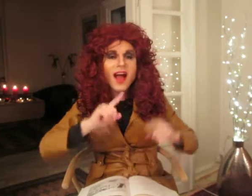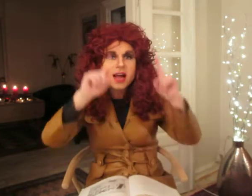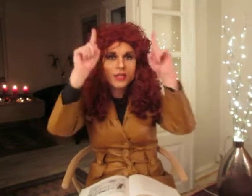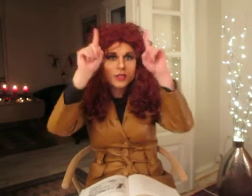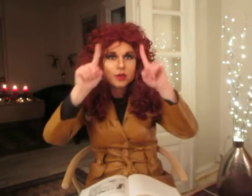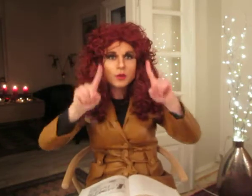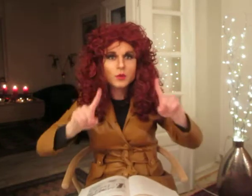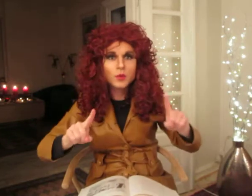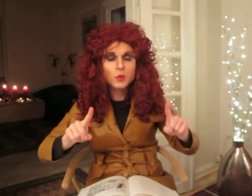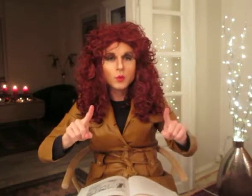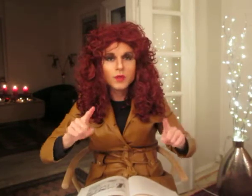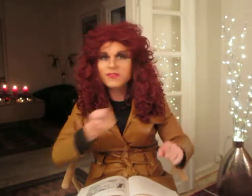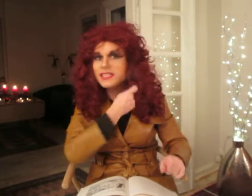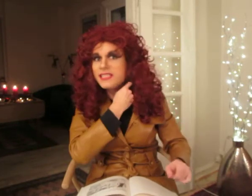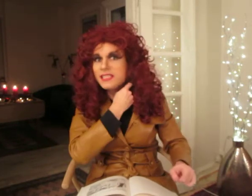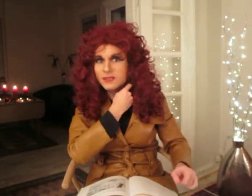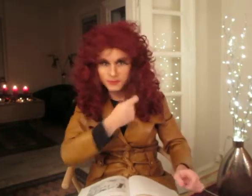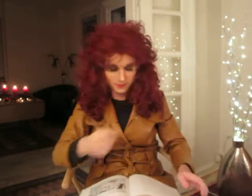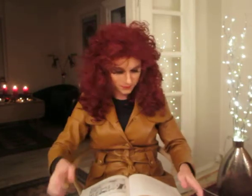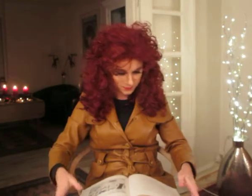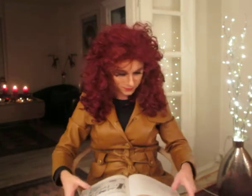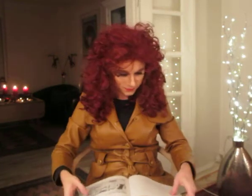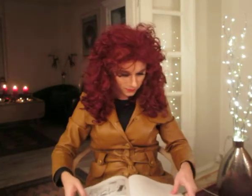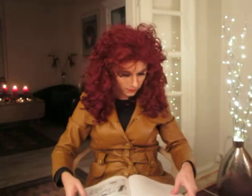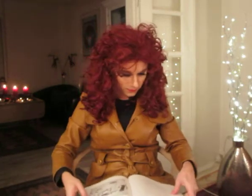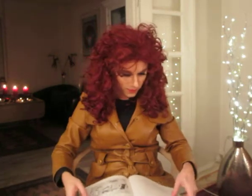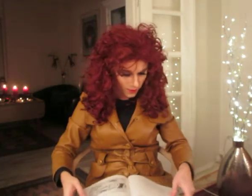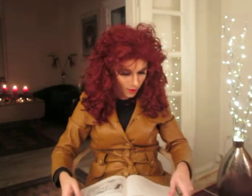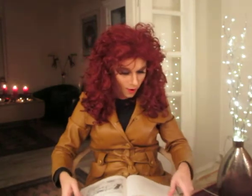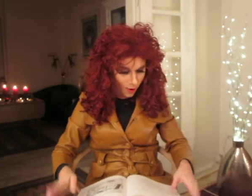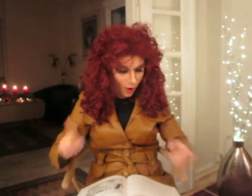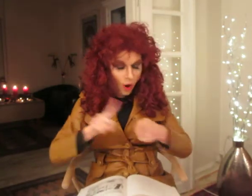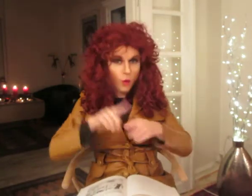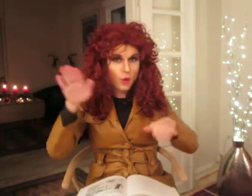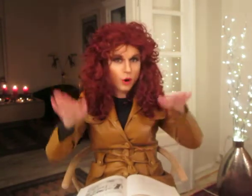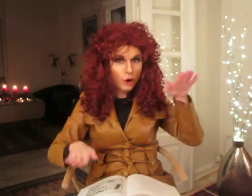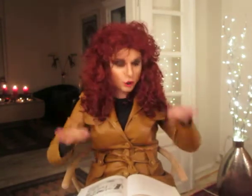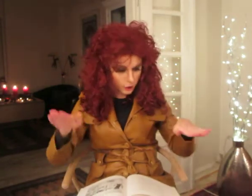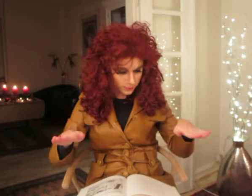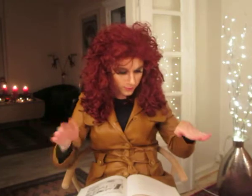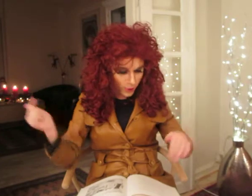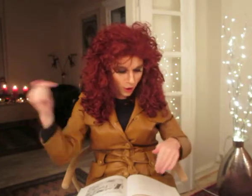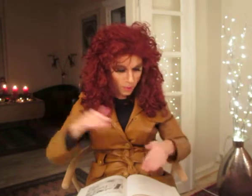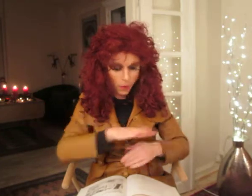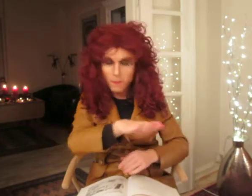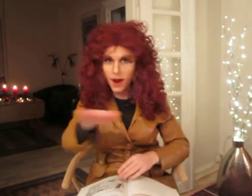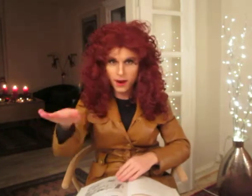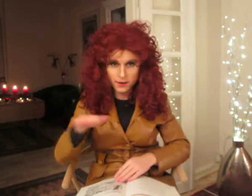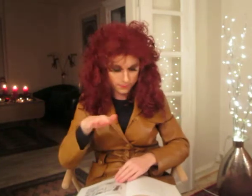Bare sulevis! Og guksen kom på marken!